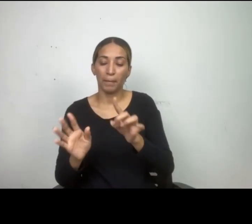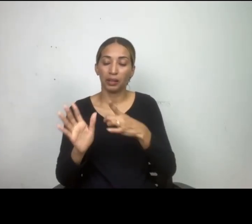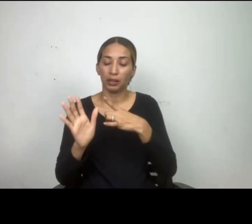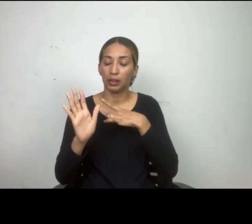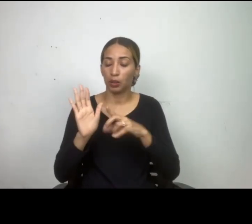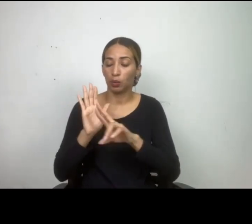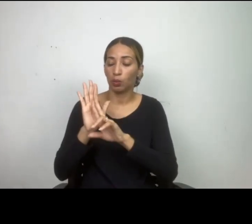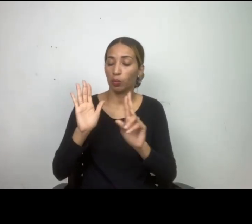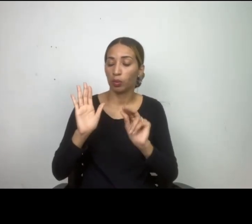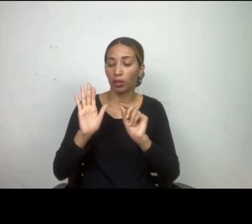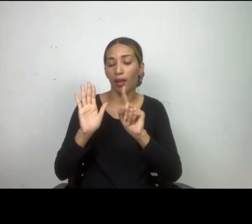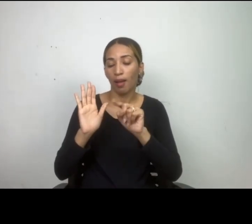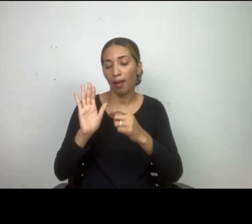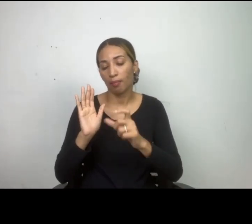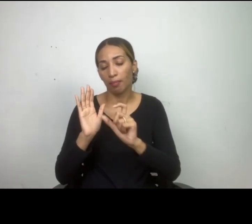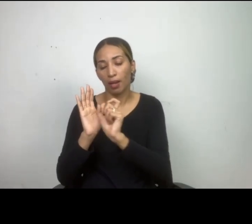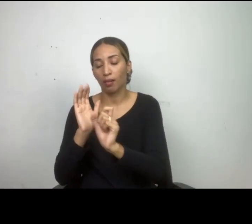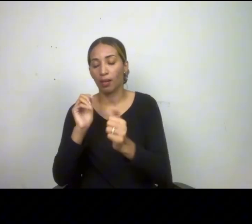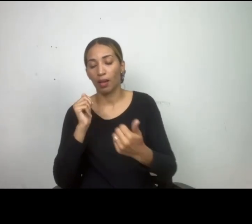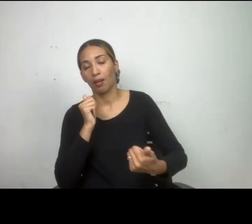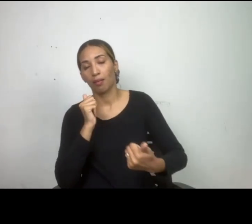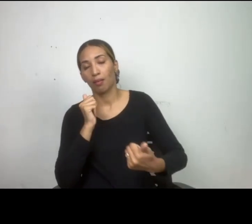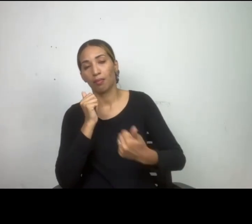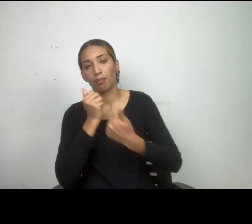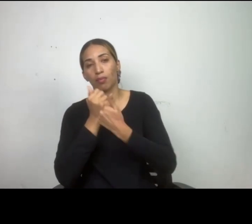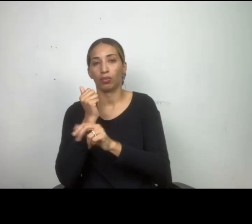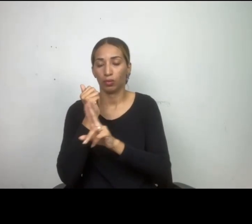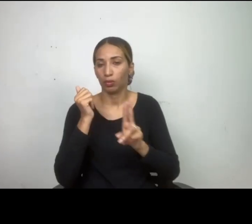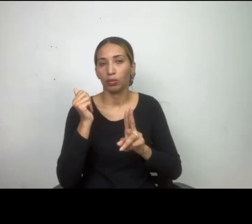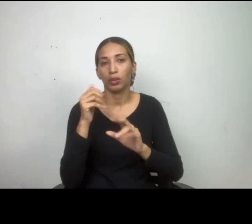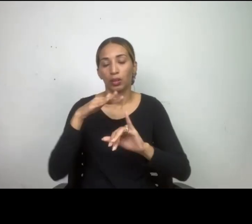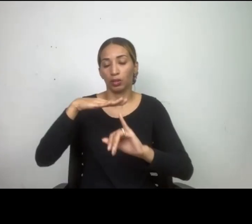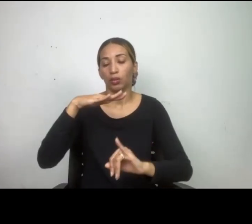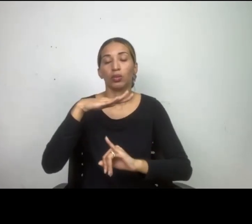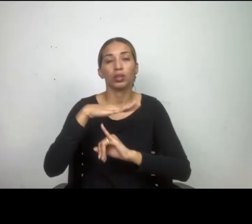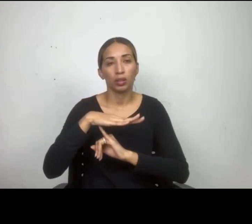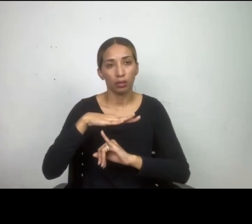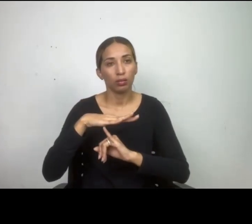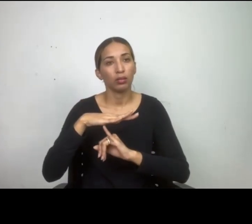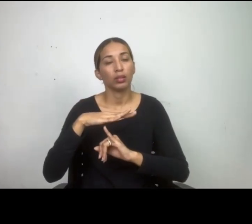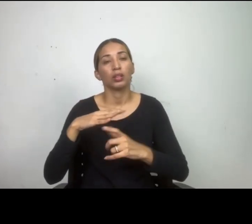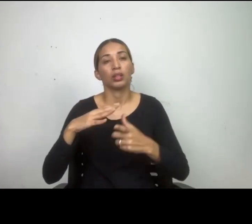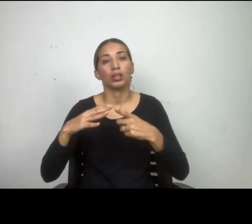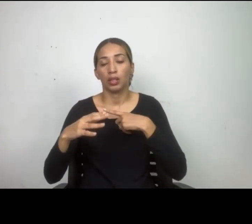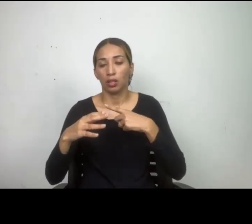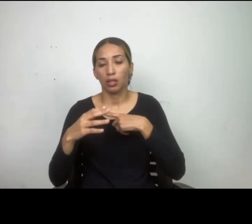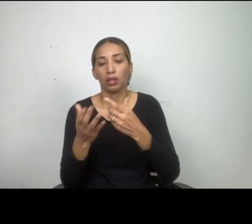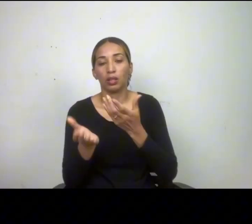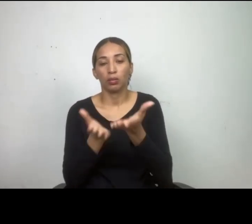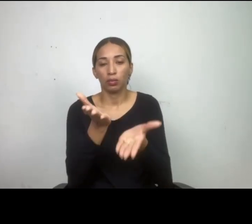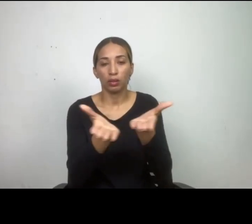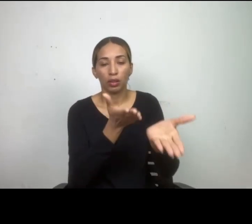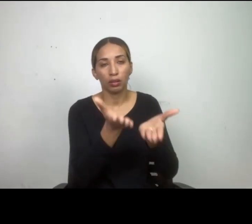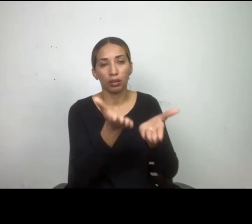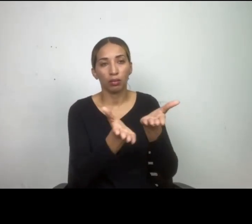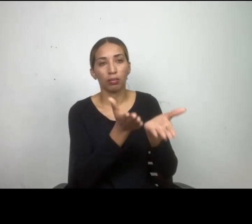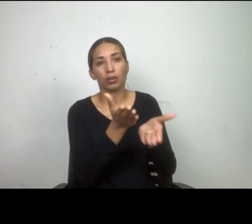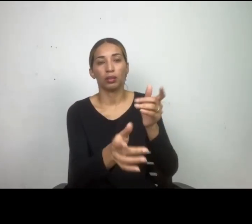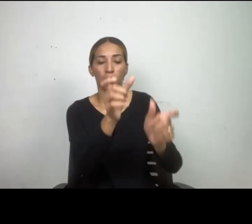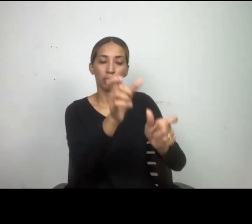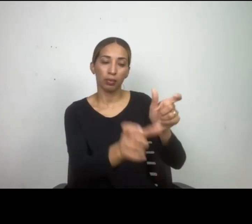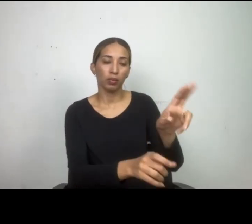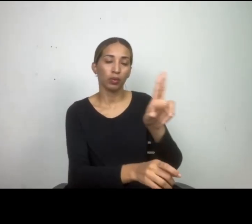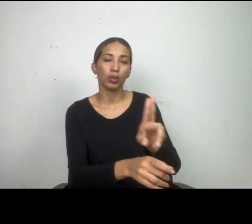né, às entidades que oferecem acolhimento, né, para usuários de álcool, crack e